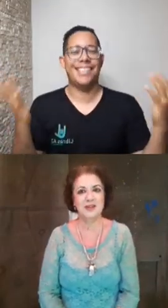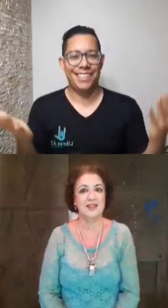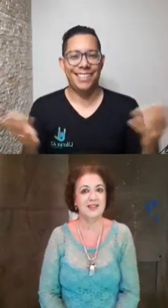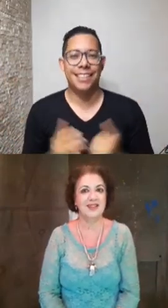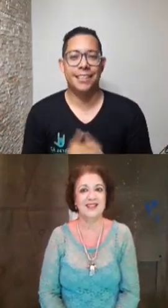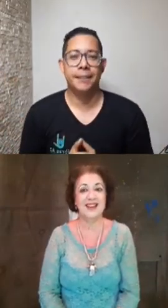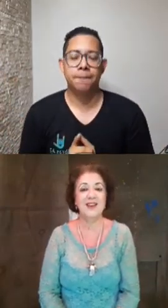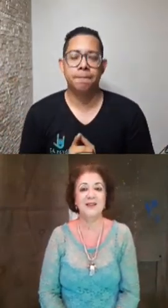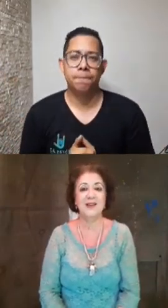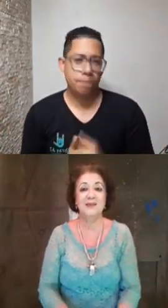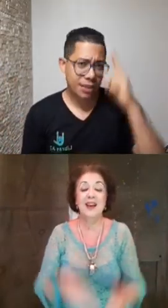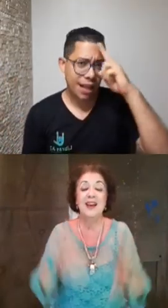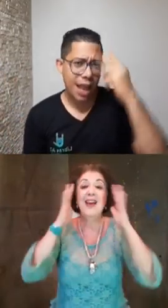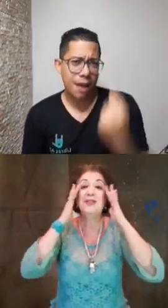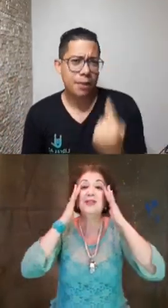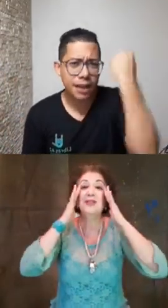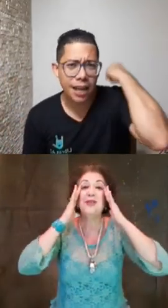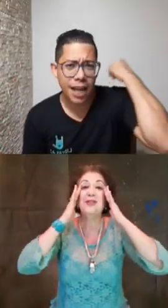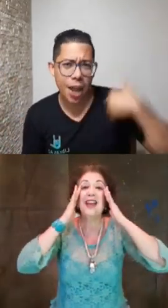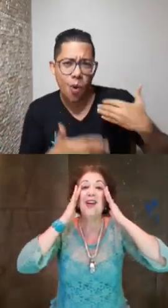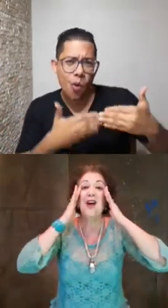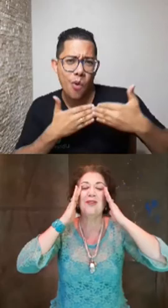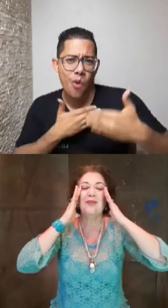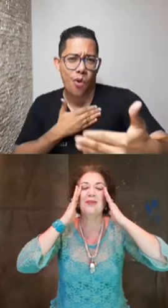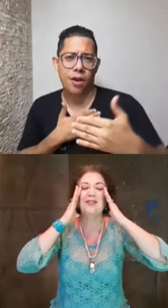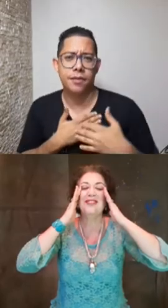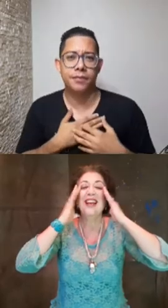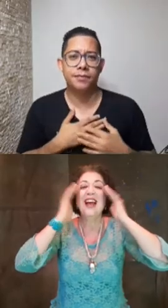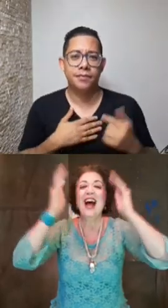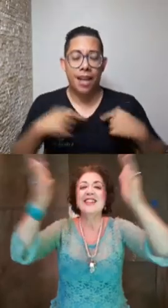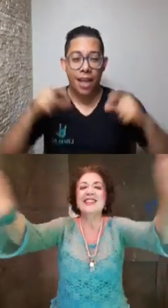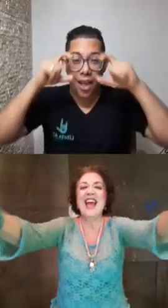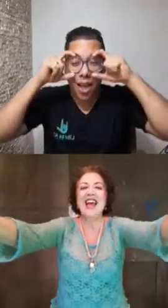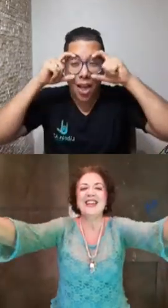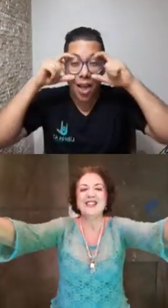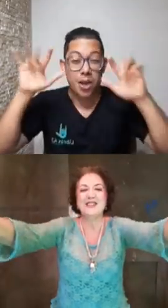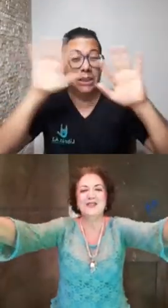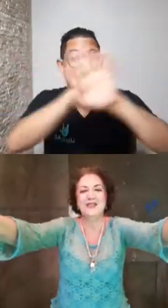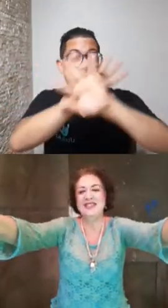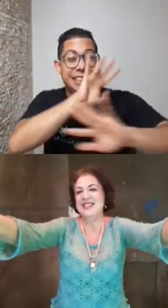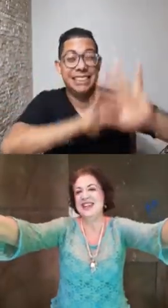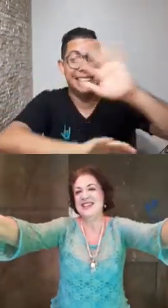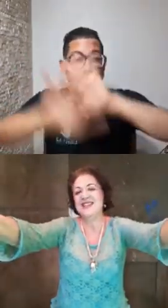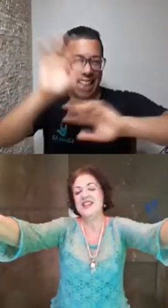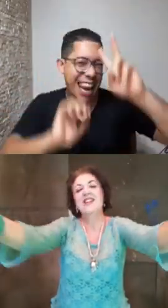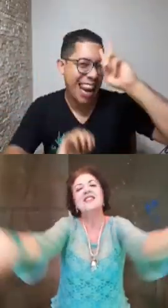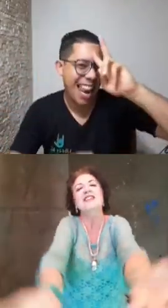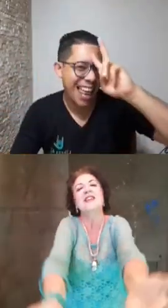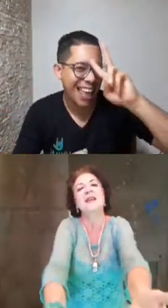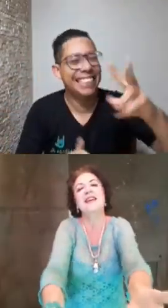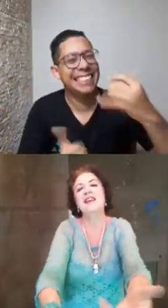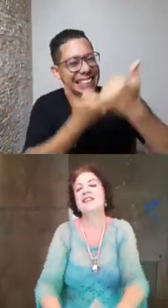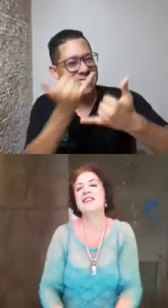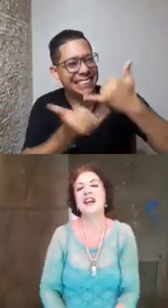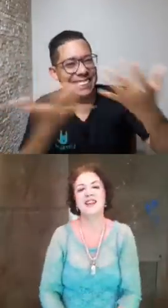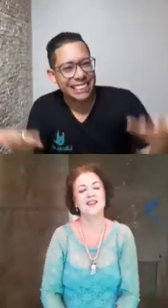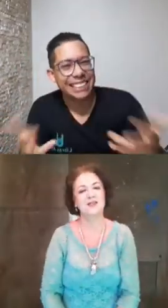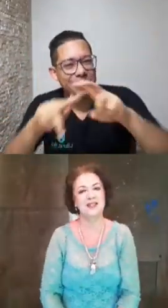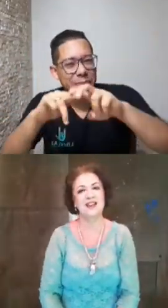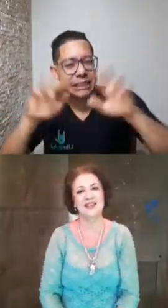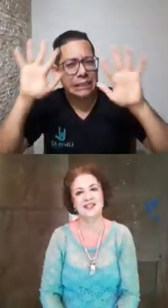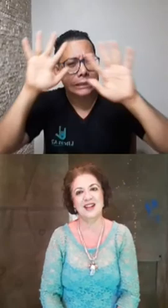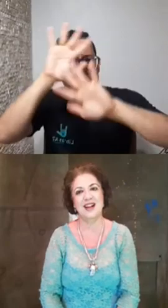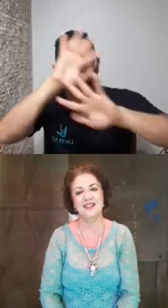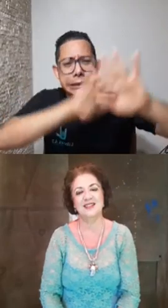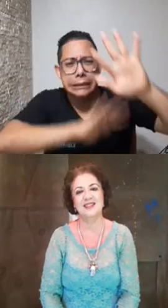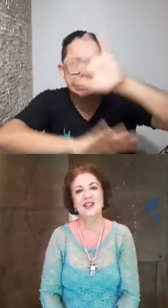começo dessa live, eu estou sem óculos, às cegas com vocês, sem saber quem está, quem não está